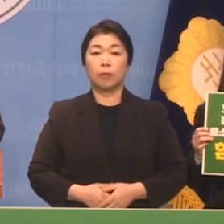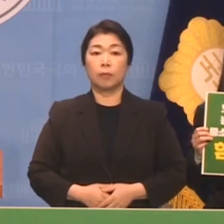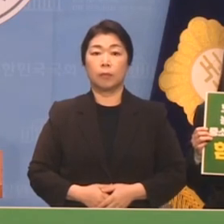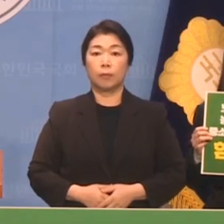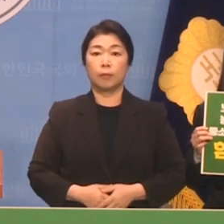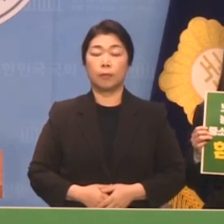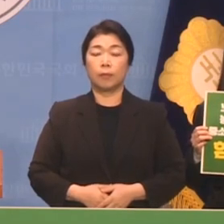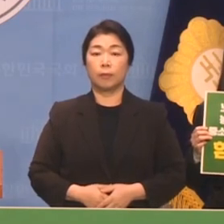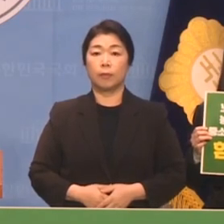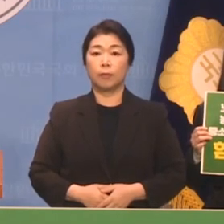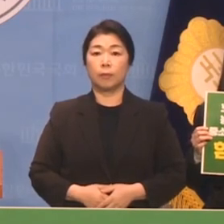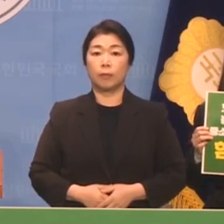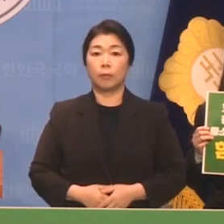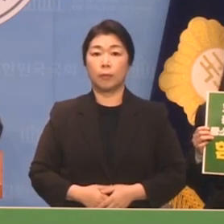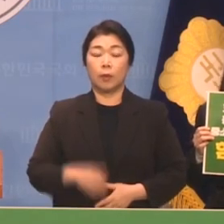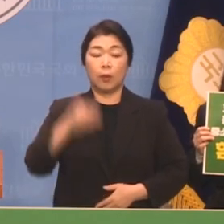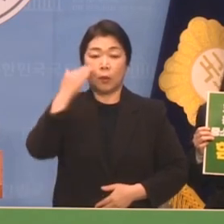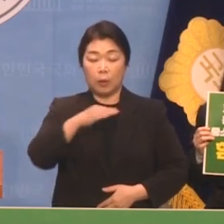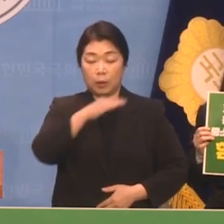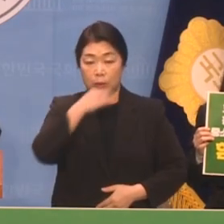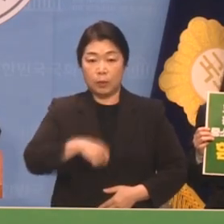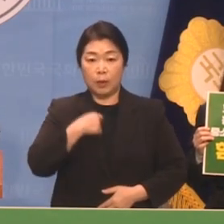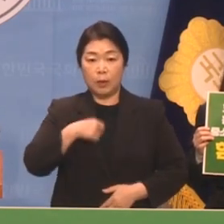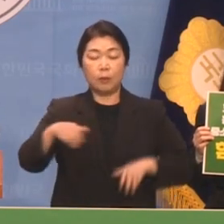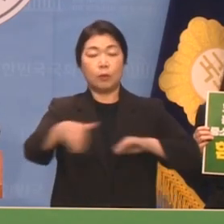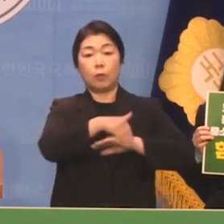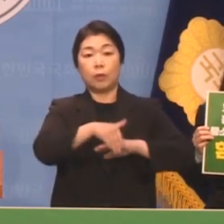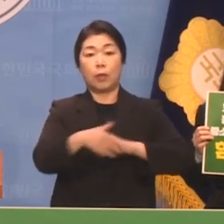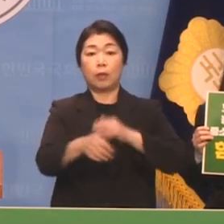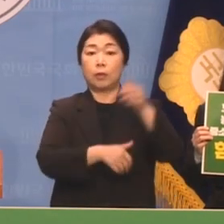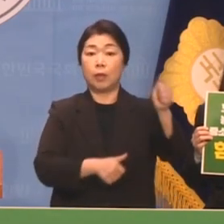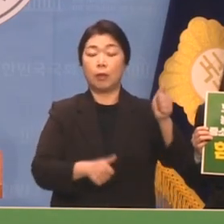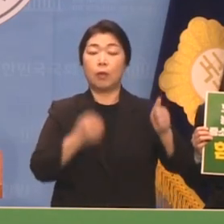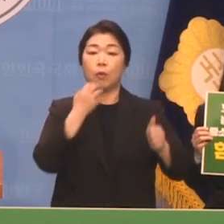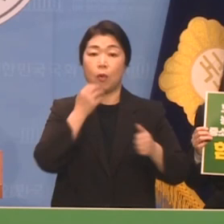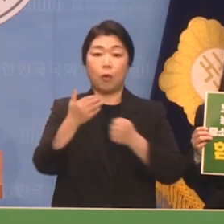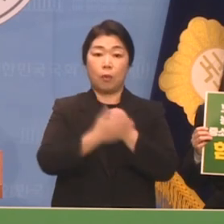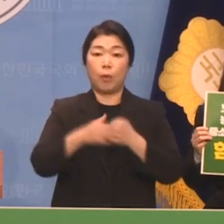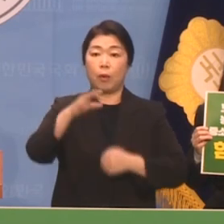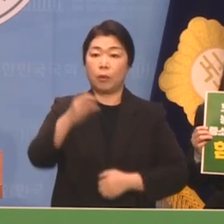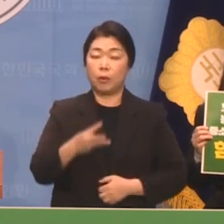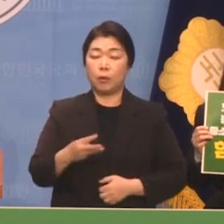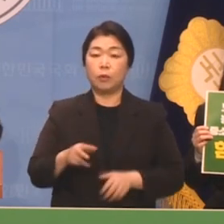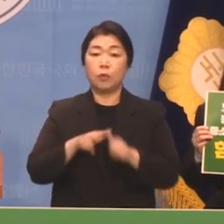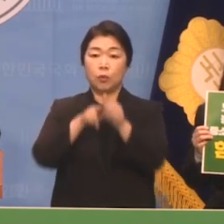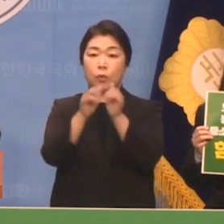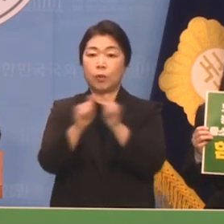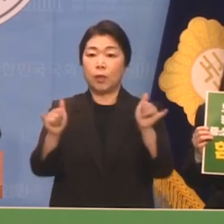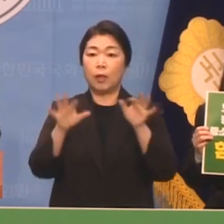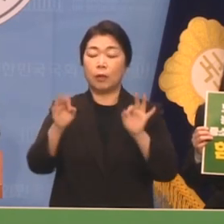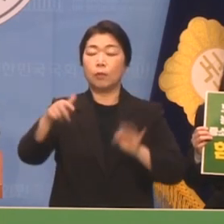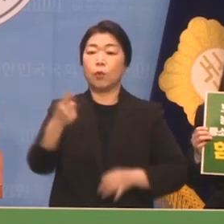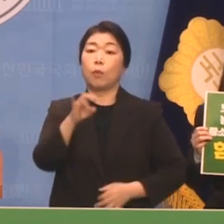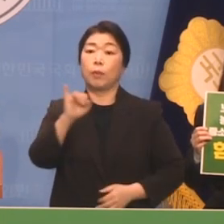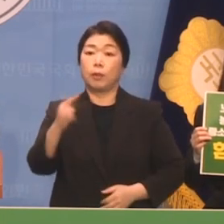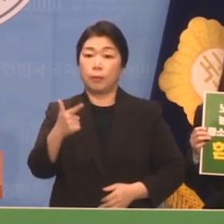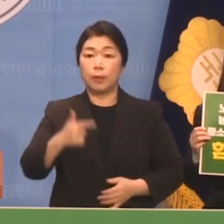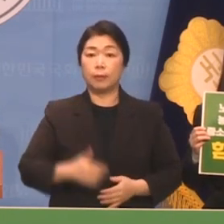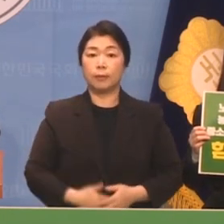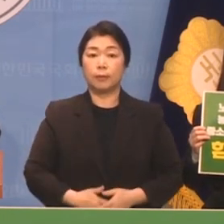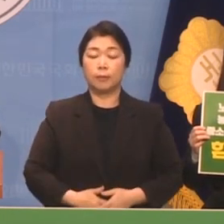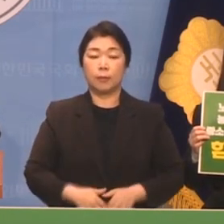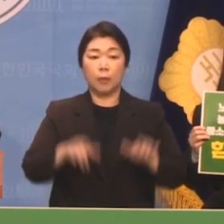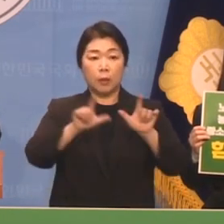네, 녹색정의당 정책위 의장이고 서울 은평을 지역구 후보 김종민입니다. 기후위기를 막고